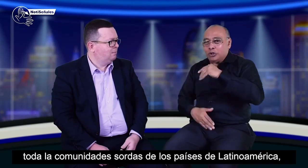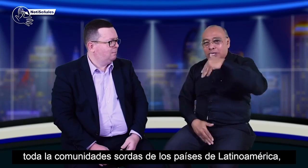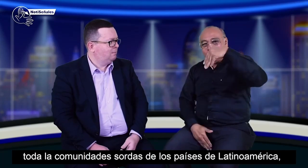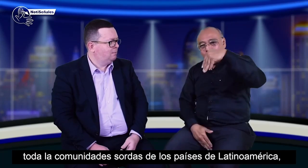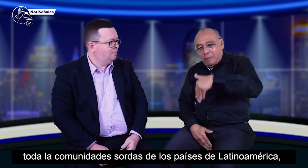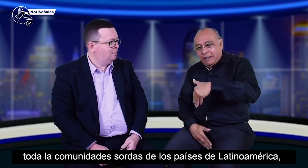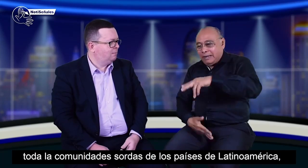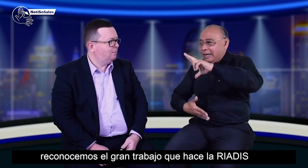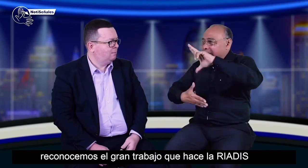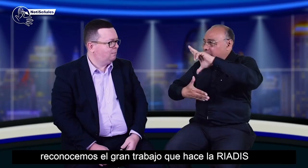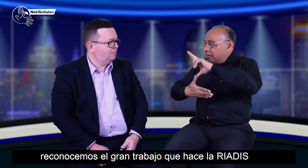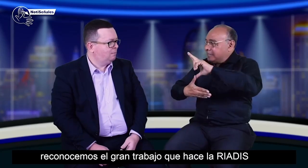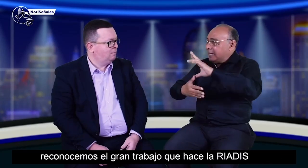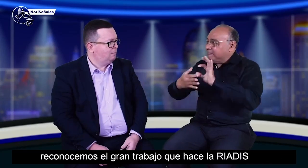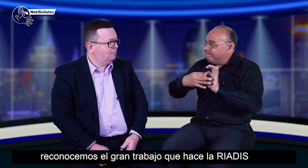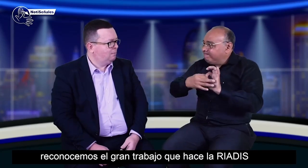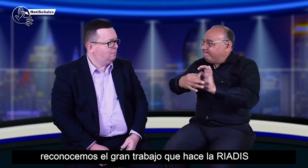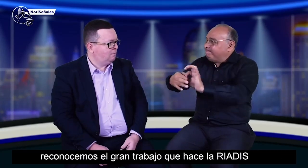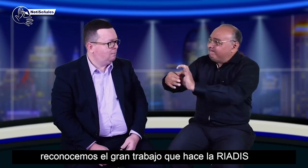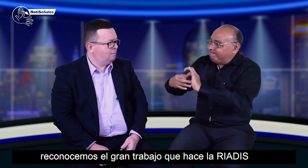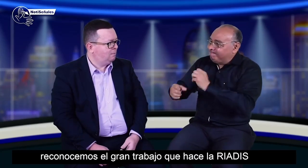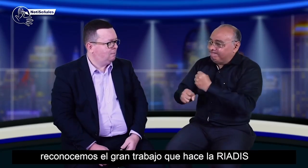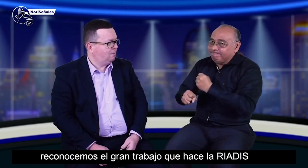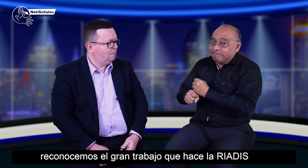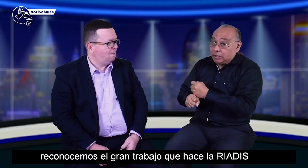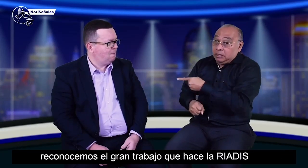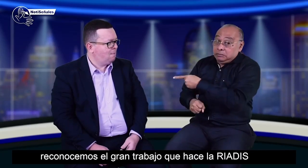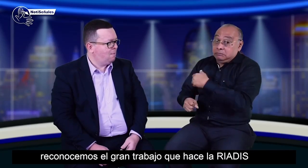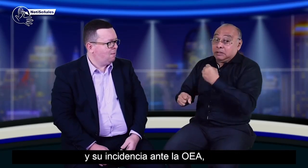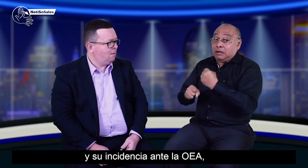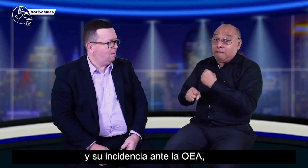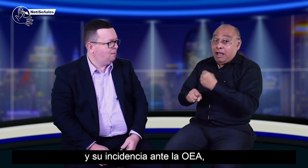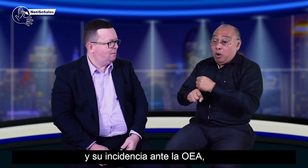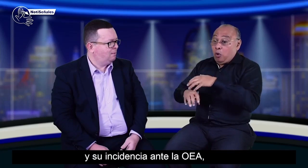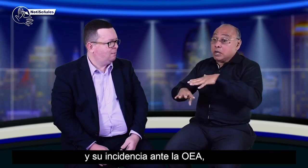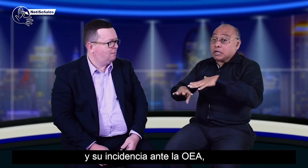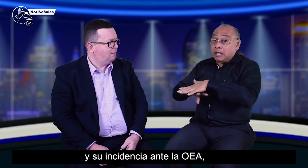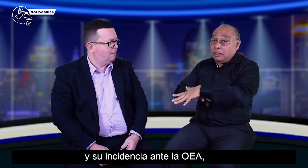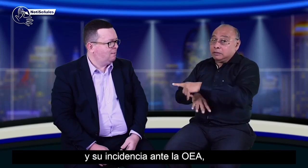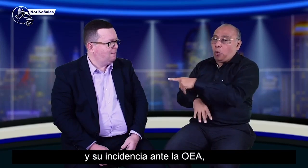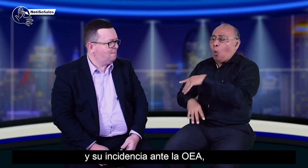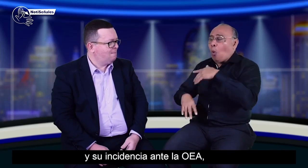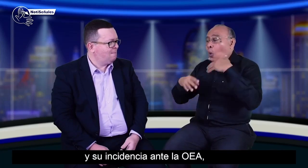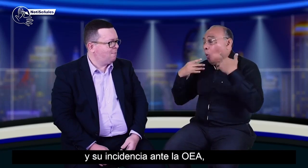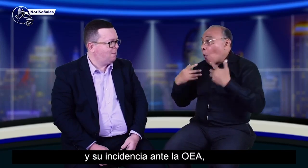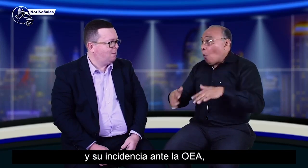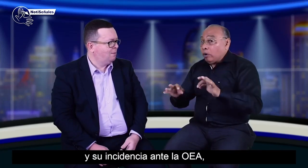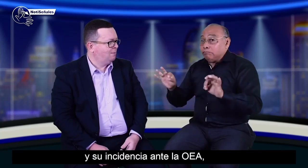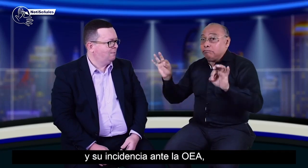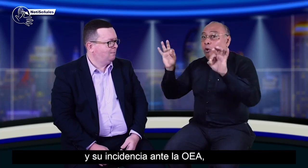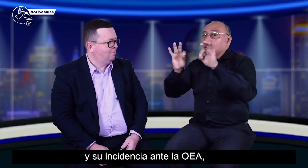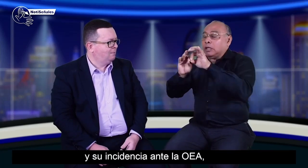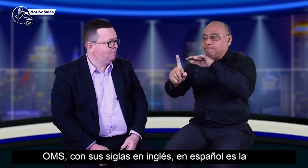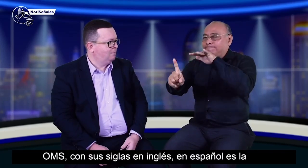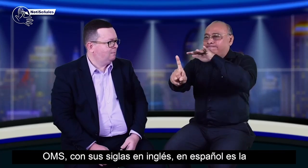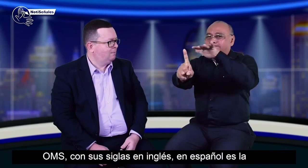Latinoamérica. Reconocemos el gran trabajo que hace la RIADIS y su incidencia ante la OEA, OMS,